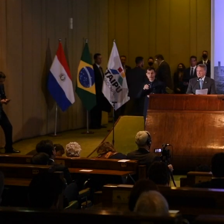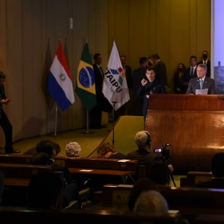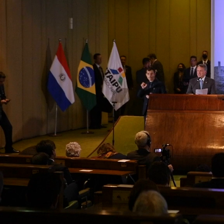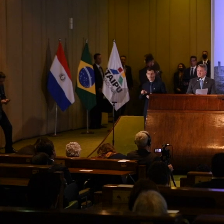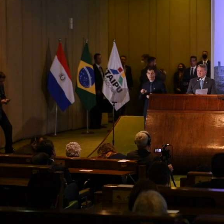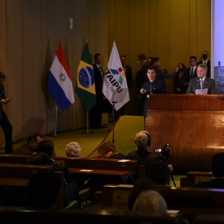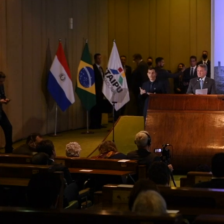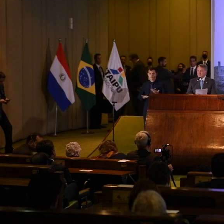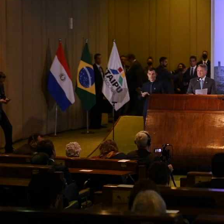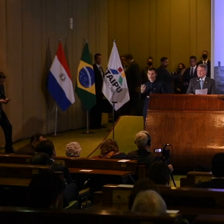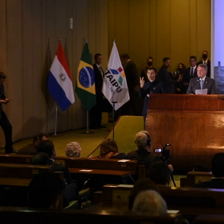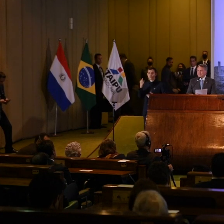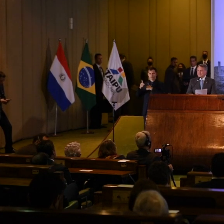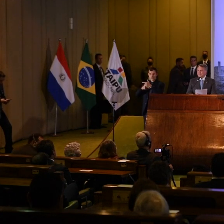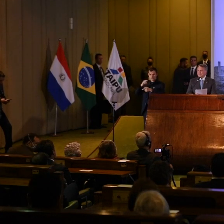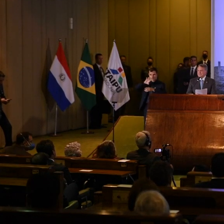só se eles pudessem levantar.